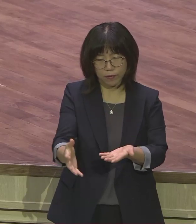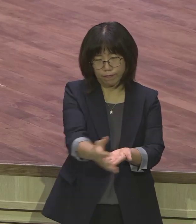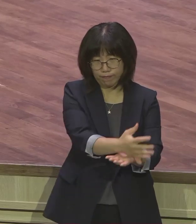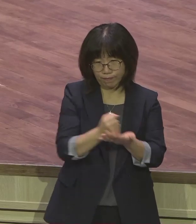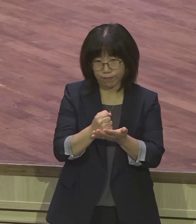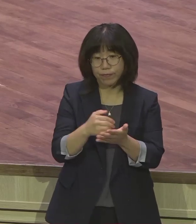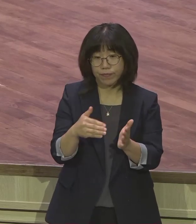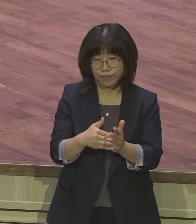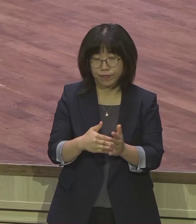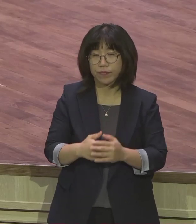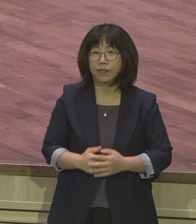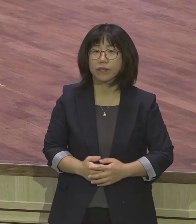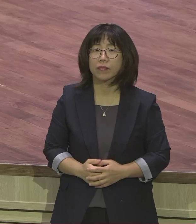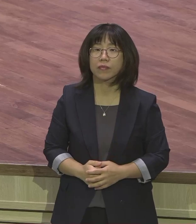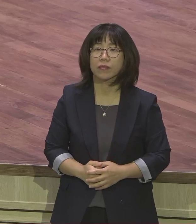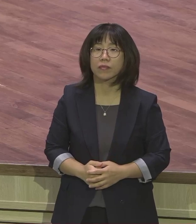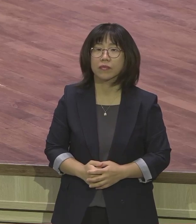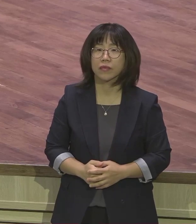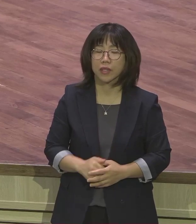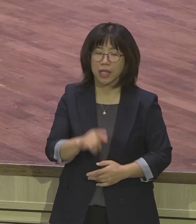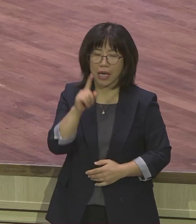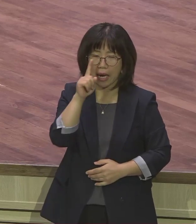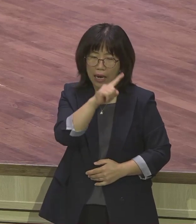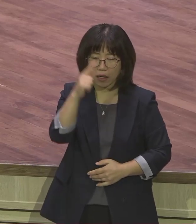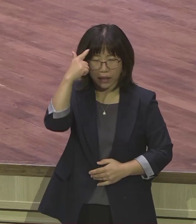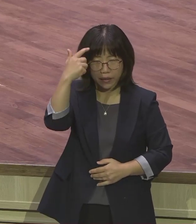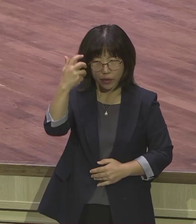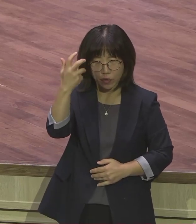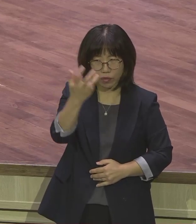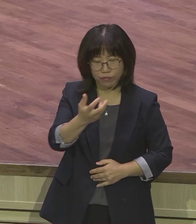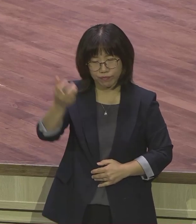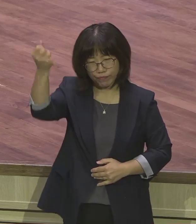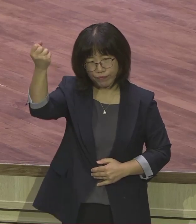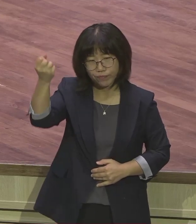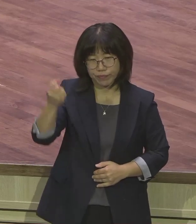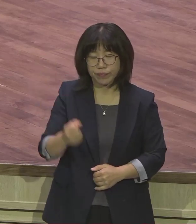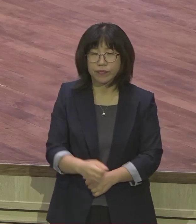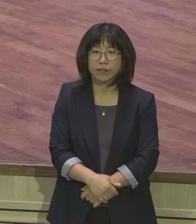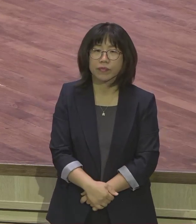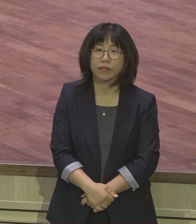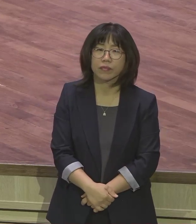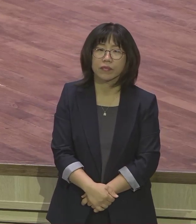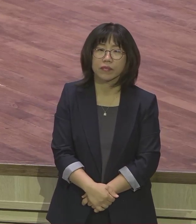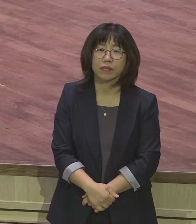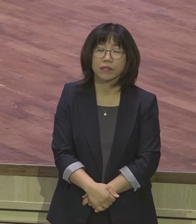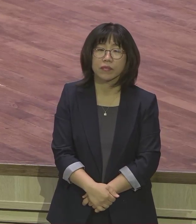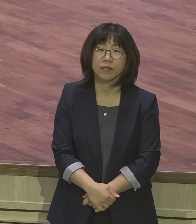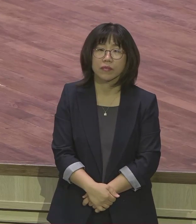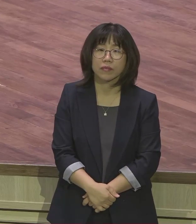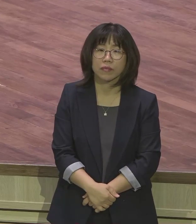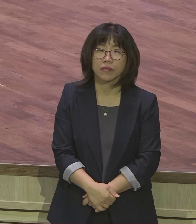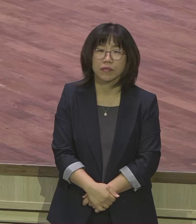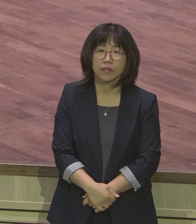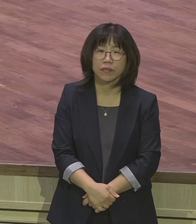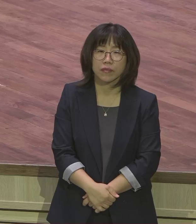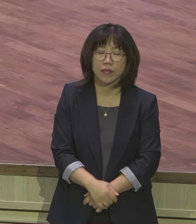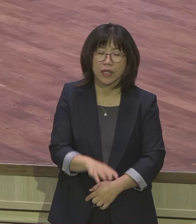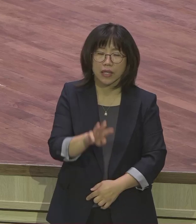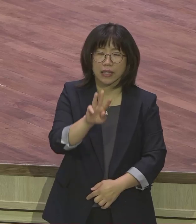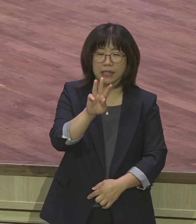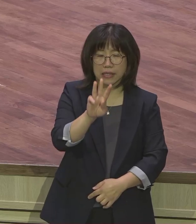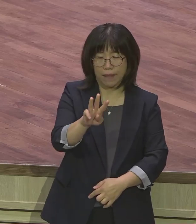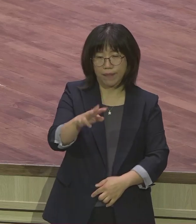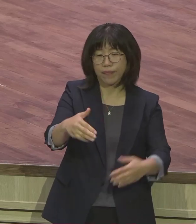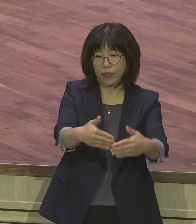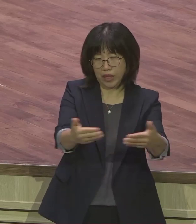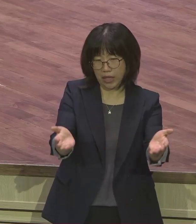그게 뭔지 아십니까. 우리가 말하는 성령이 아니고 악령이란 말이에요. 잡신이란 말이에요. 잡신. 그걸 다 지금 삼단체가 다 활용하고